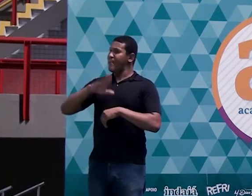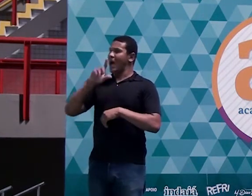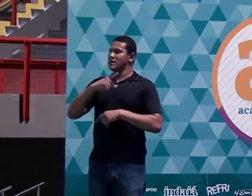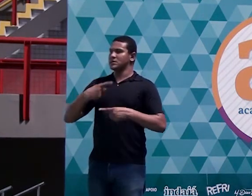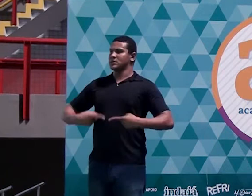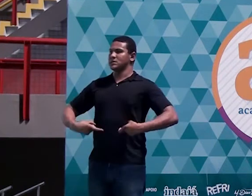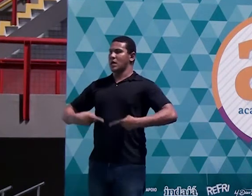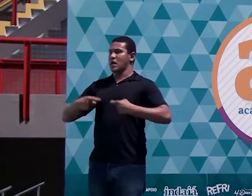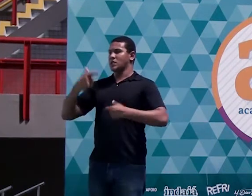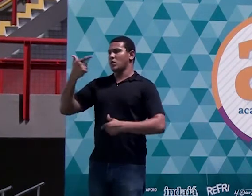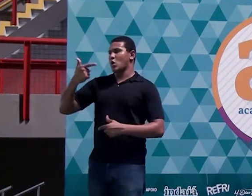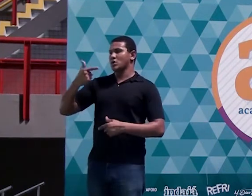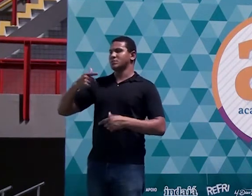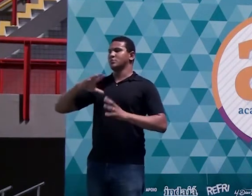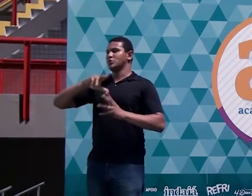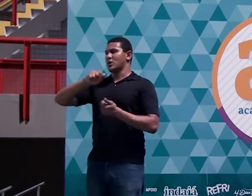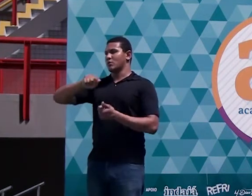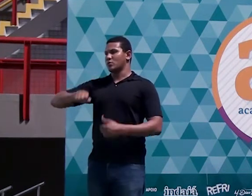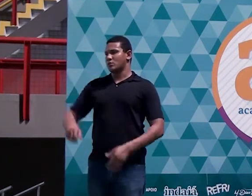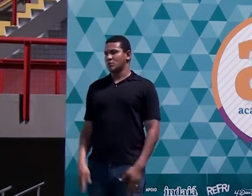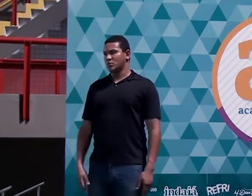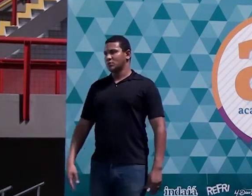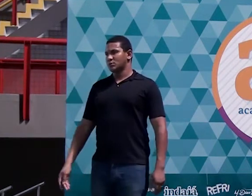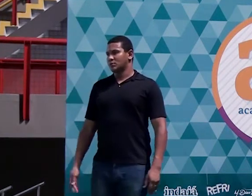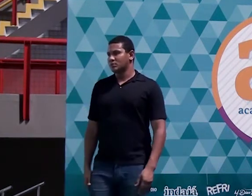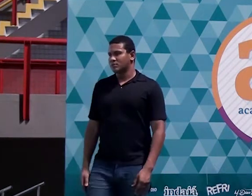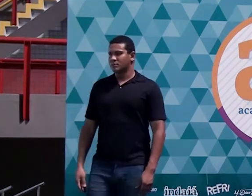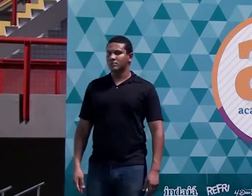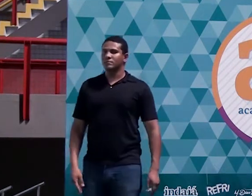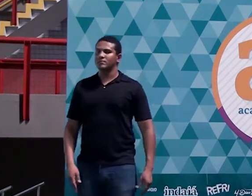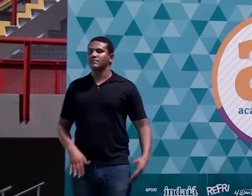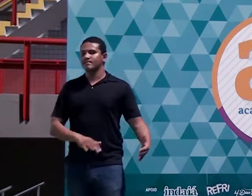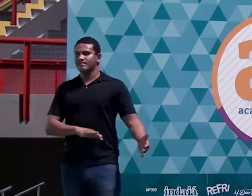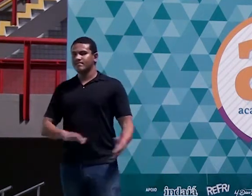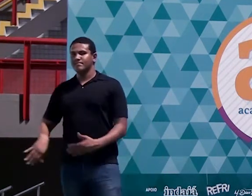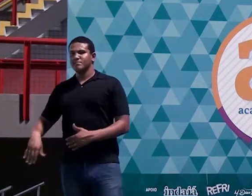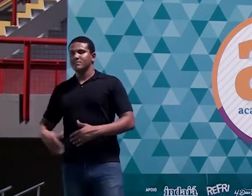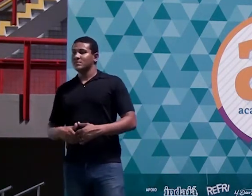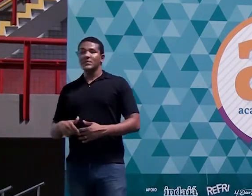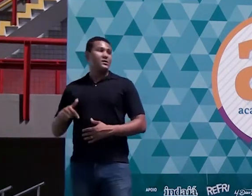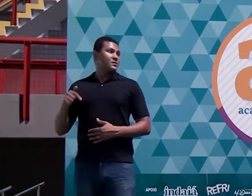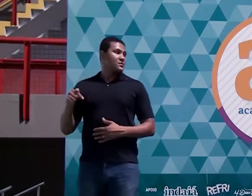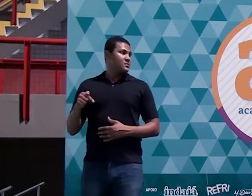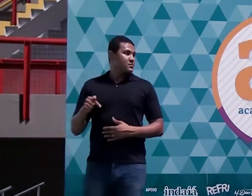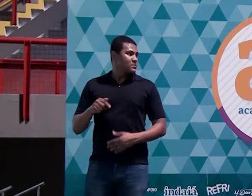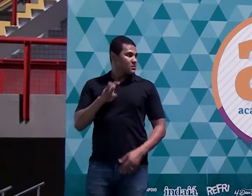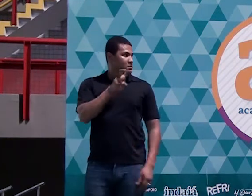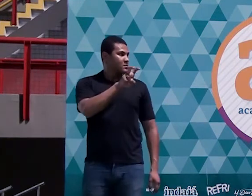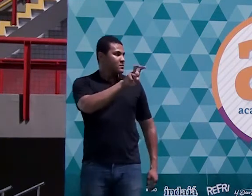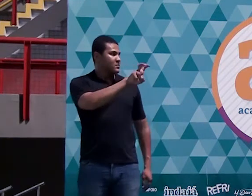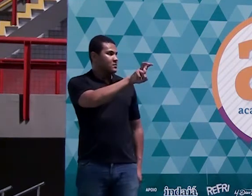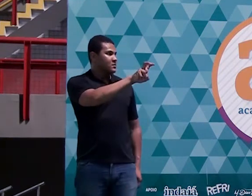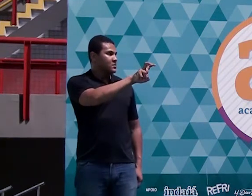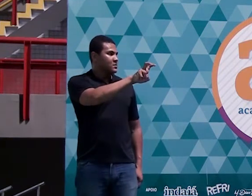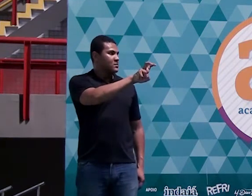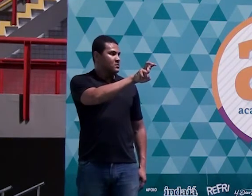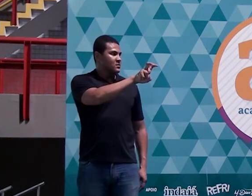Mundial. Tranquilo? Beleza? Questão 7, da página